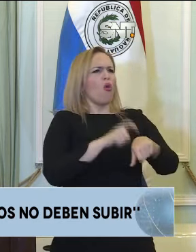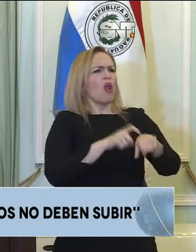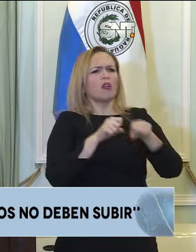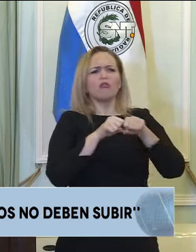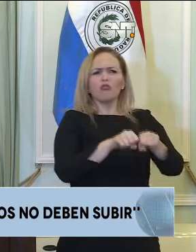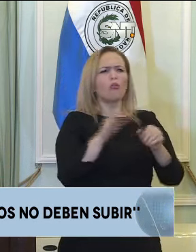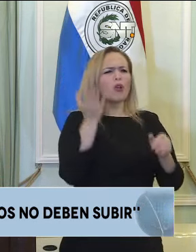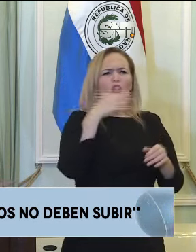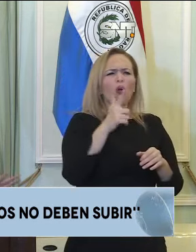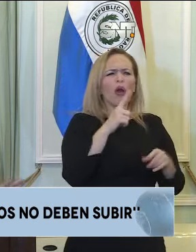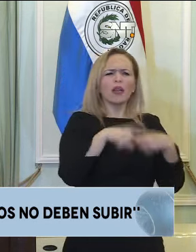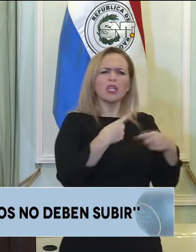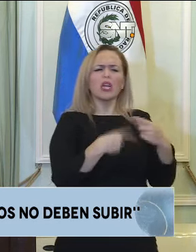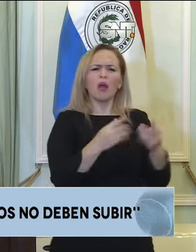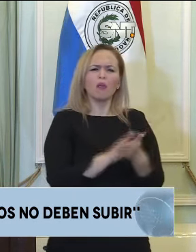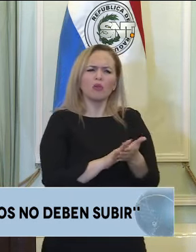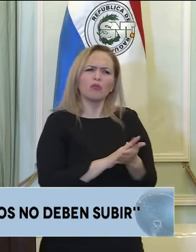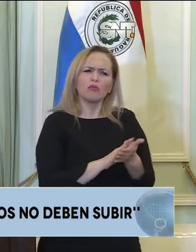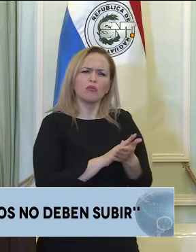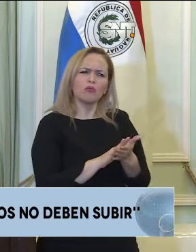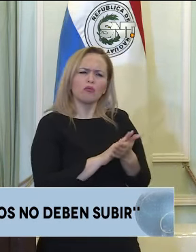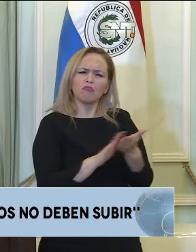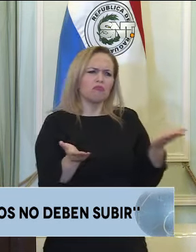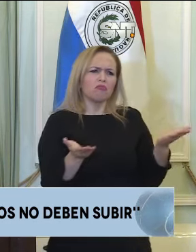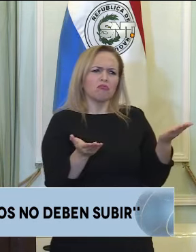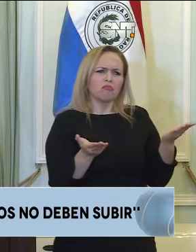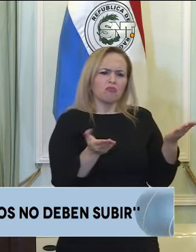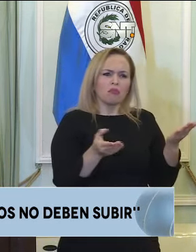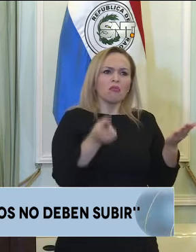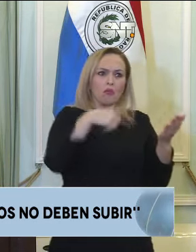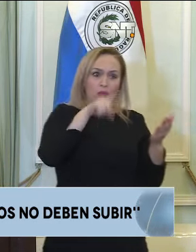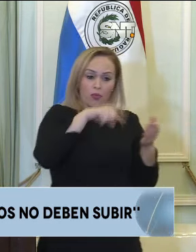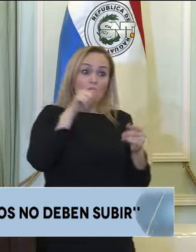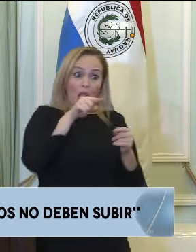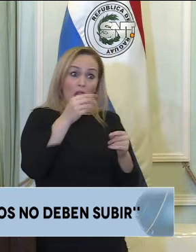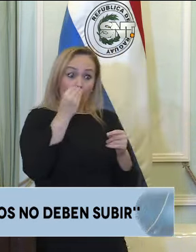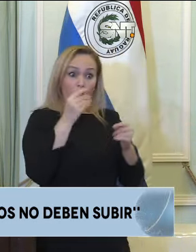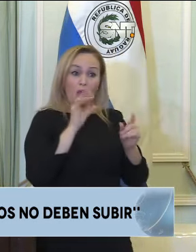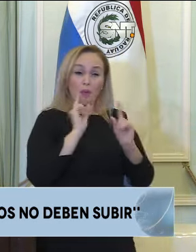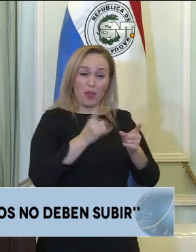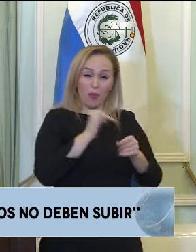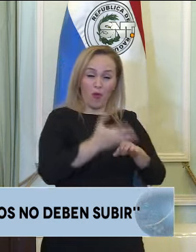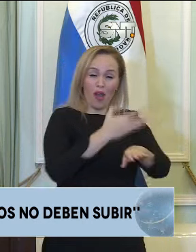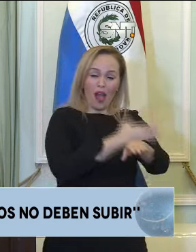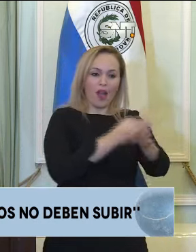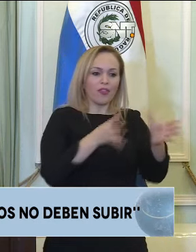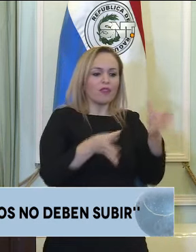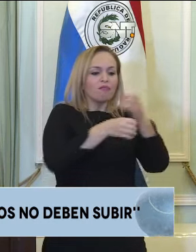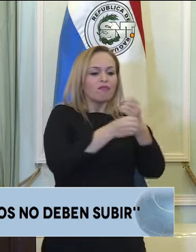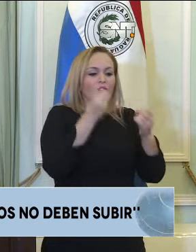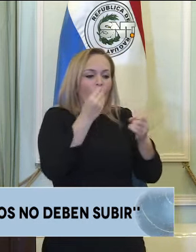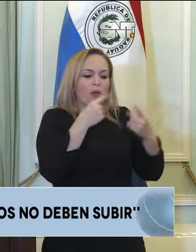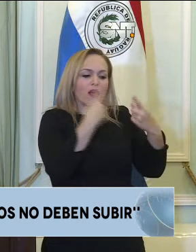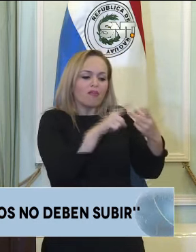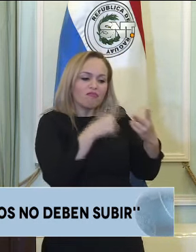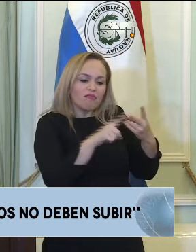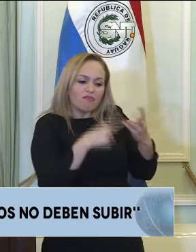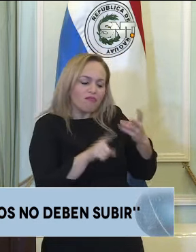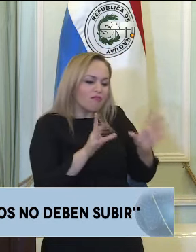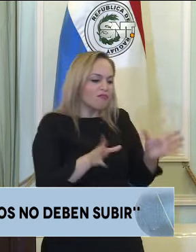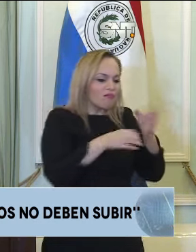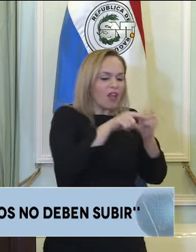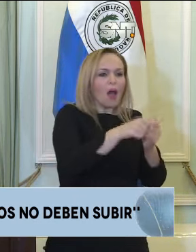hay un diferencial importante de aquello que está destinado. Es más, habrán combos especiales. No obstante, igual la SEDECO va a